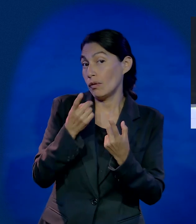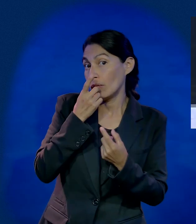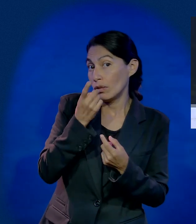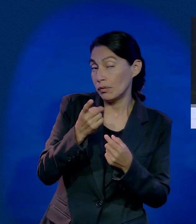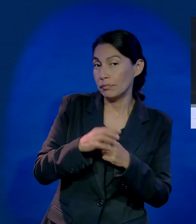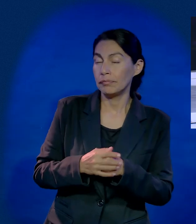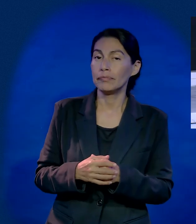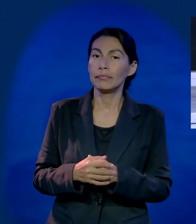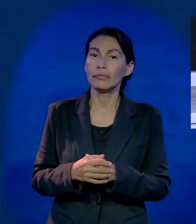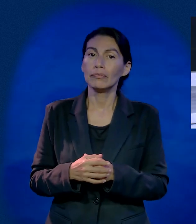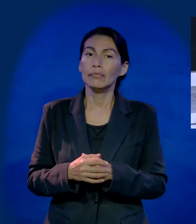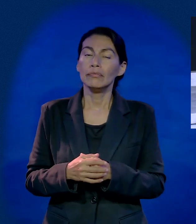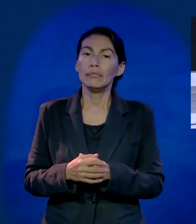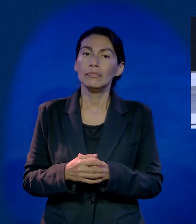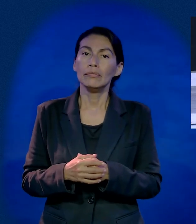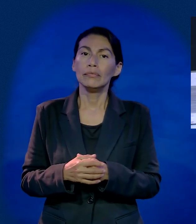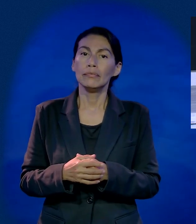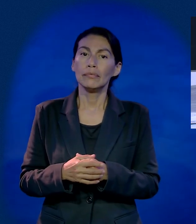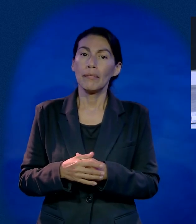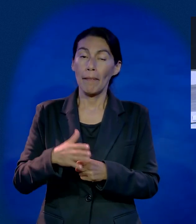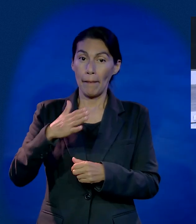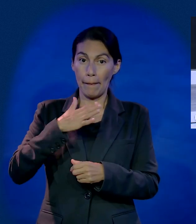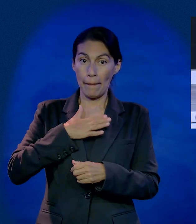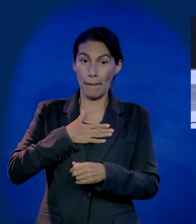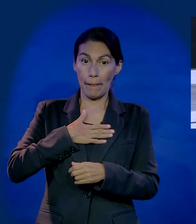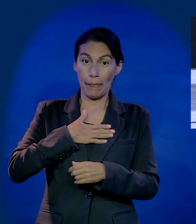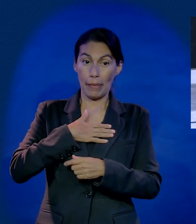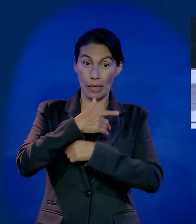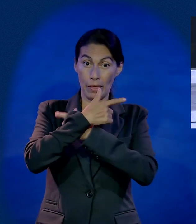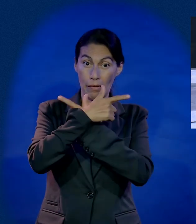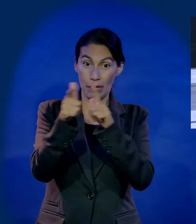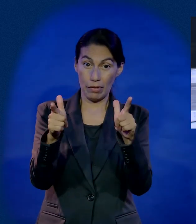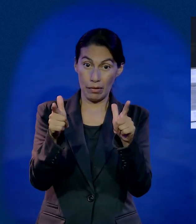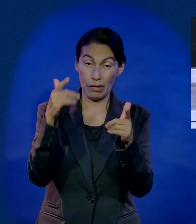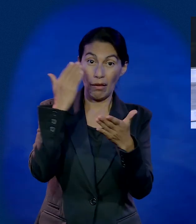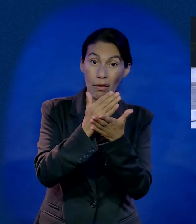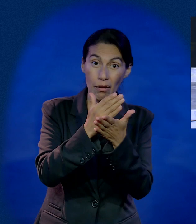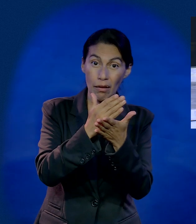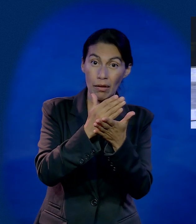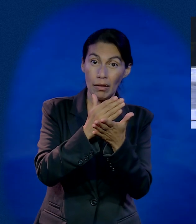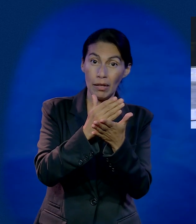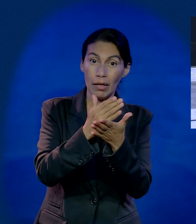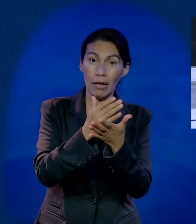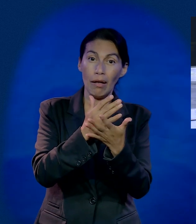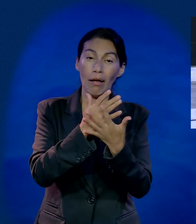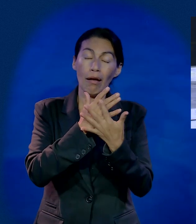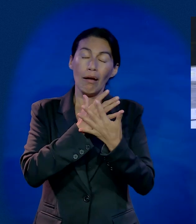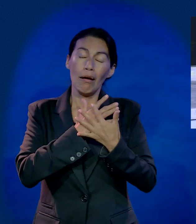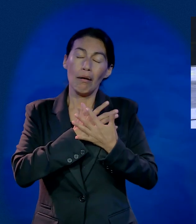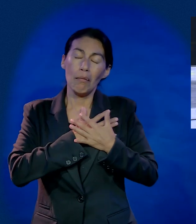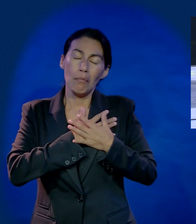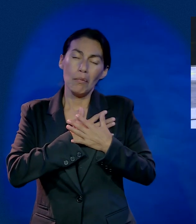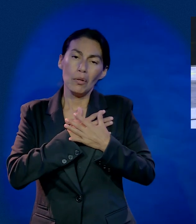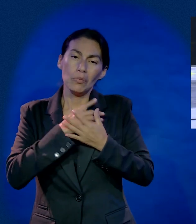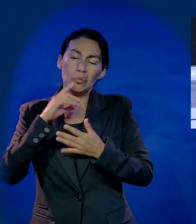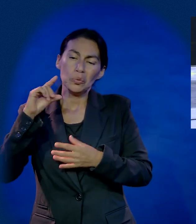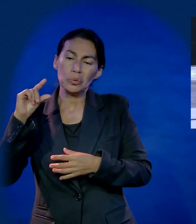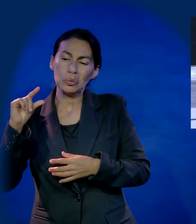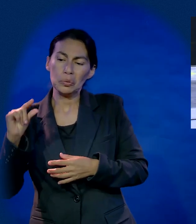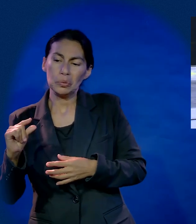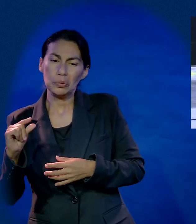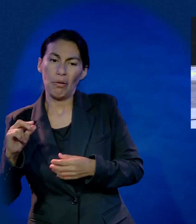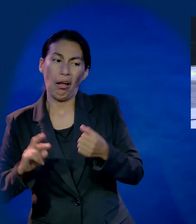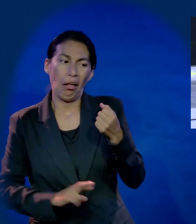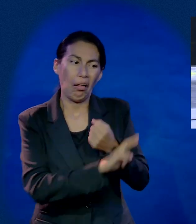el principio, algunos lo describen así: cuando nuestra libertad es bloqueada,